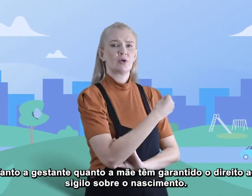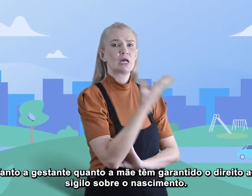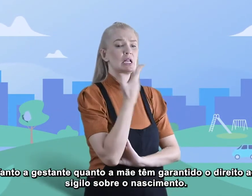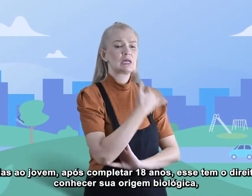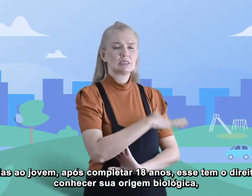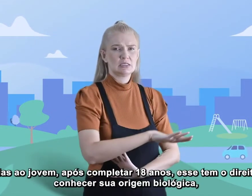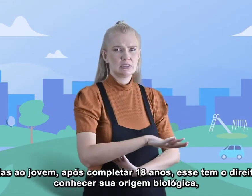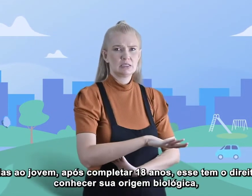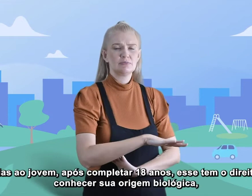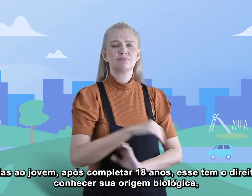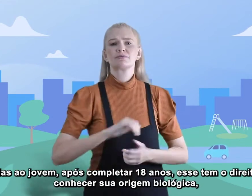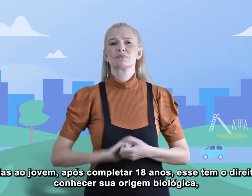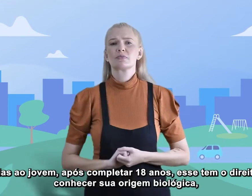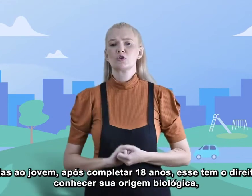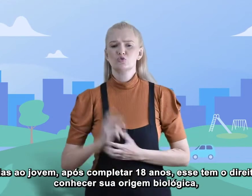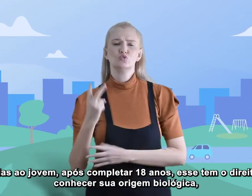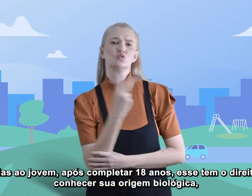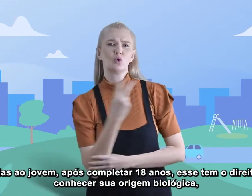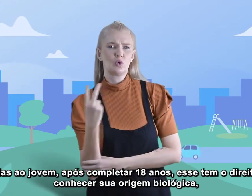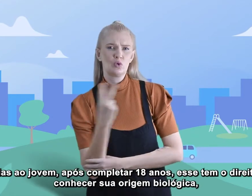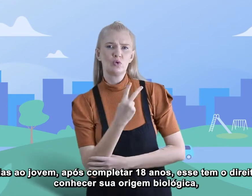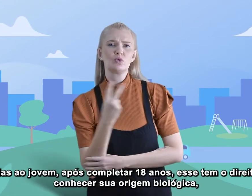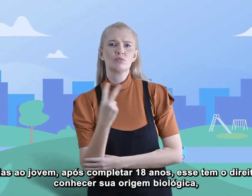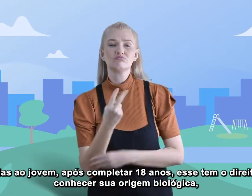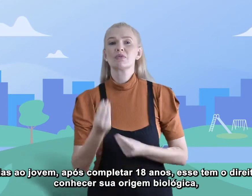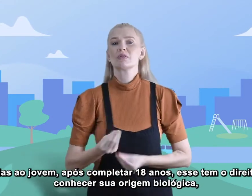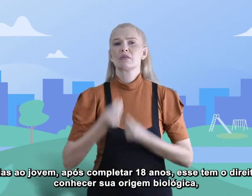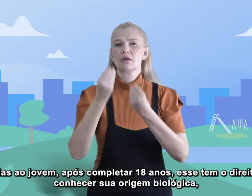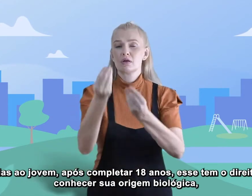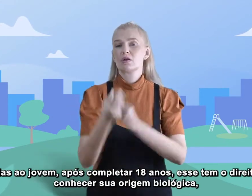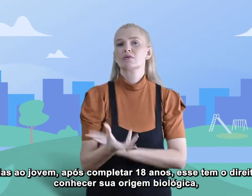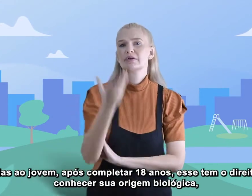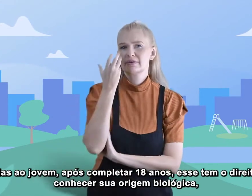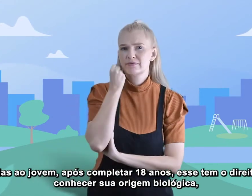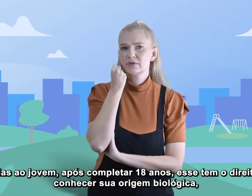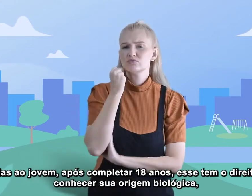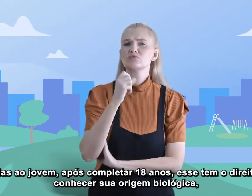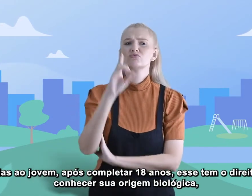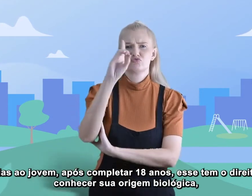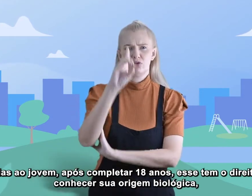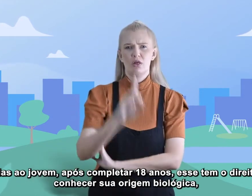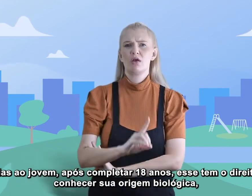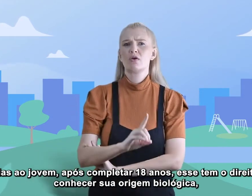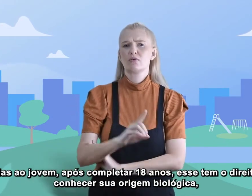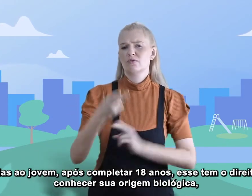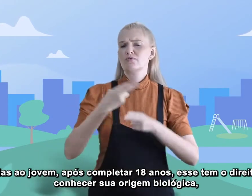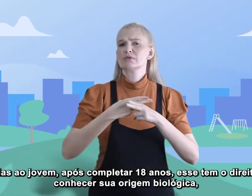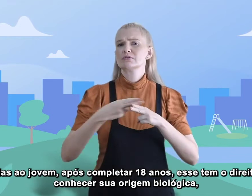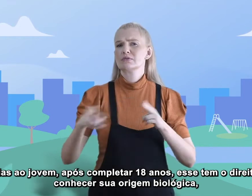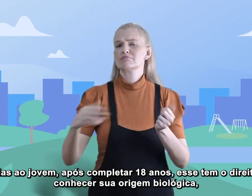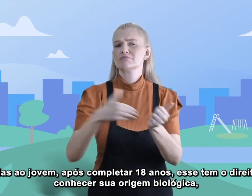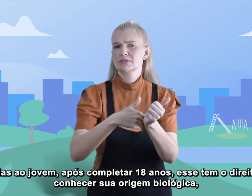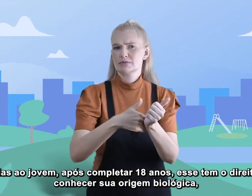nascimento, mas ao jovem, após completar 18 anos, esse tem o direito de conhecer sua origem